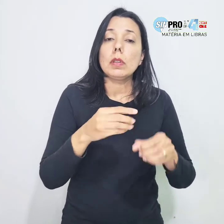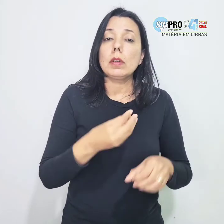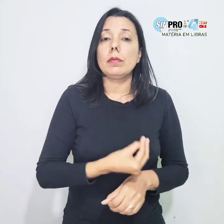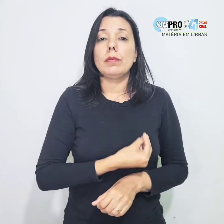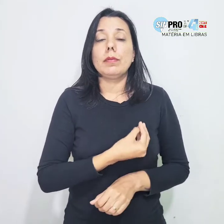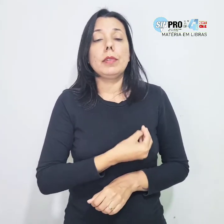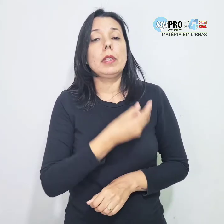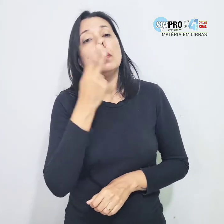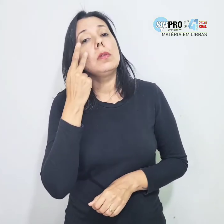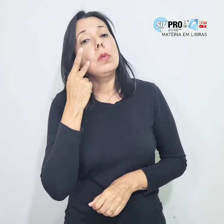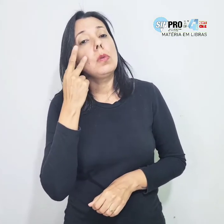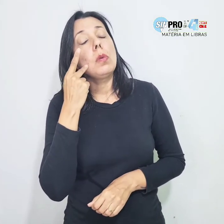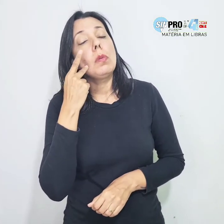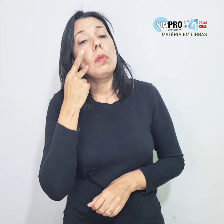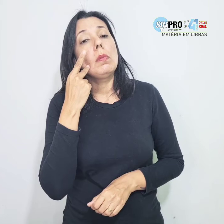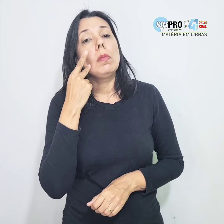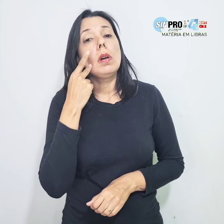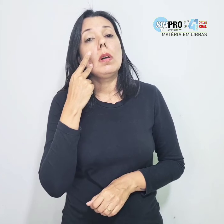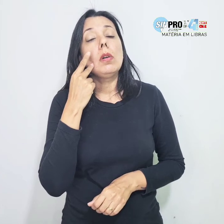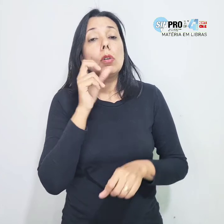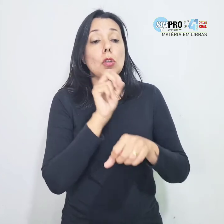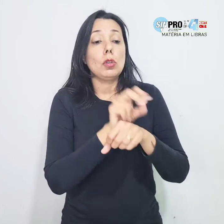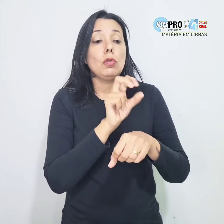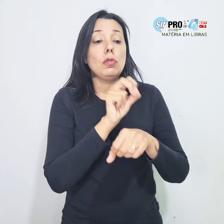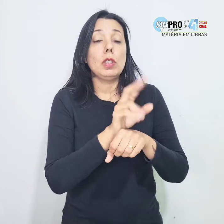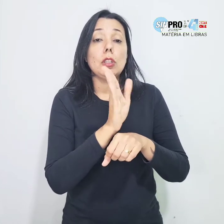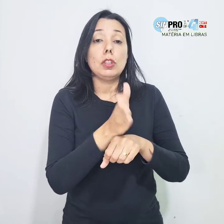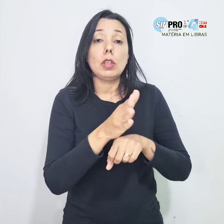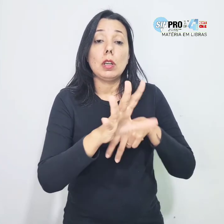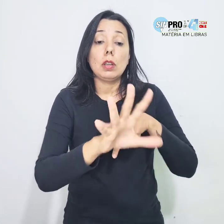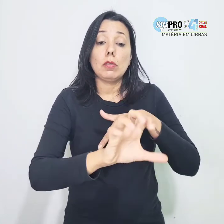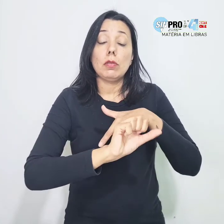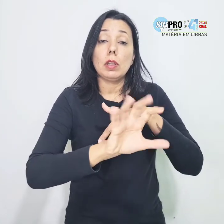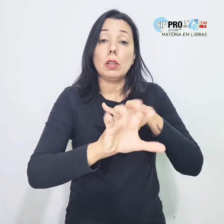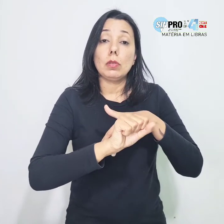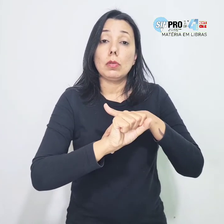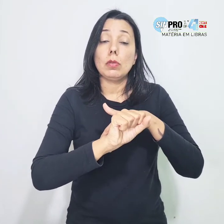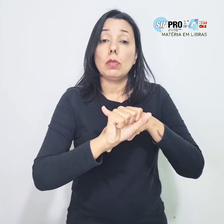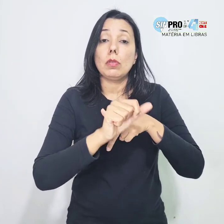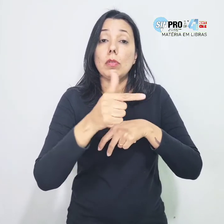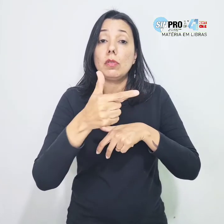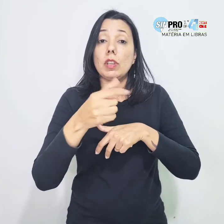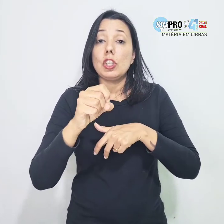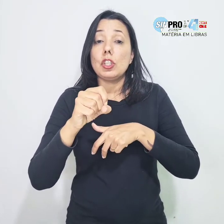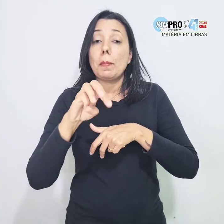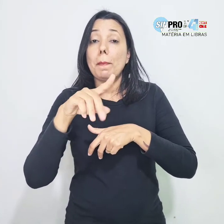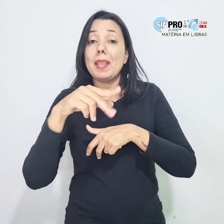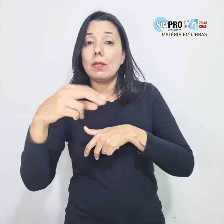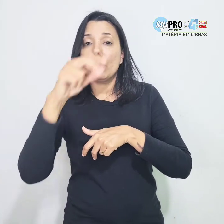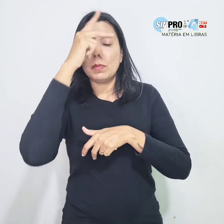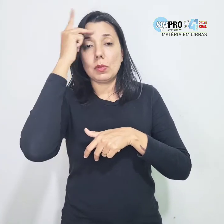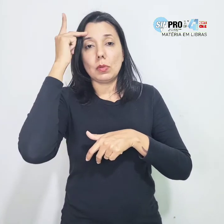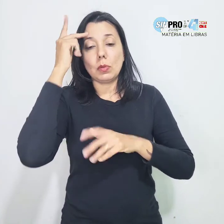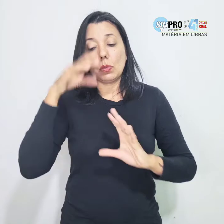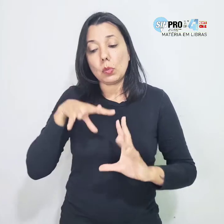normal diante de um vírus que já infectou quase 20 milhões de pessoas no mundo